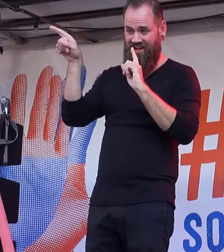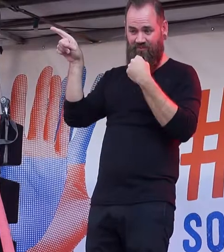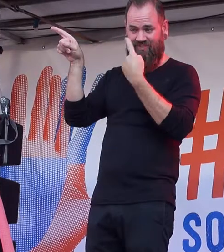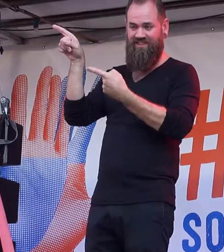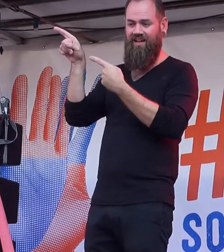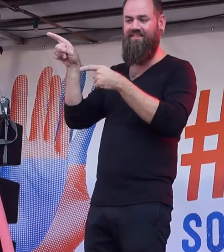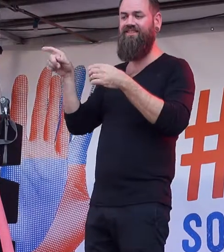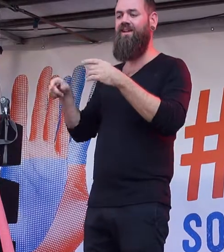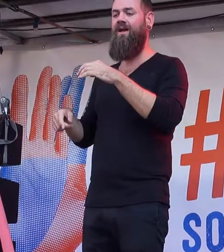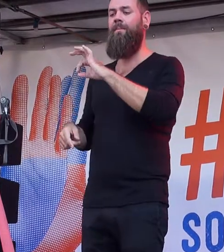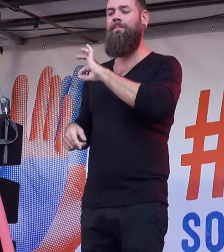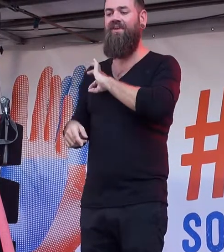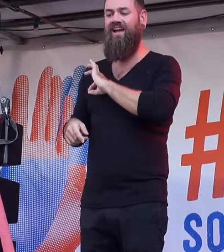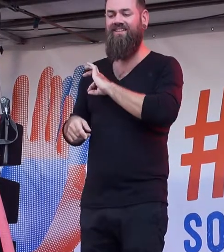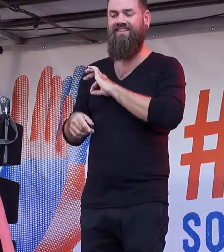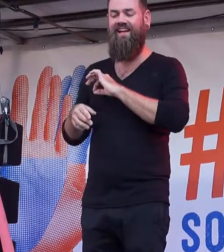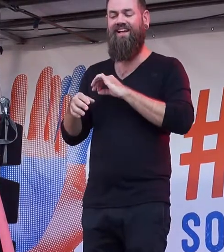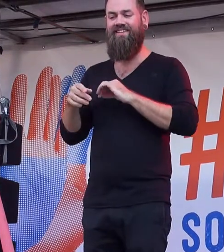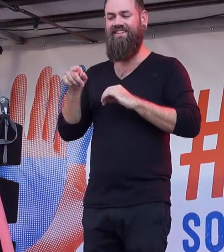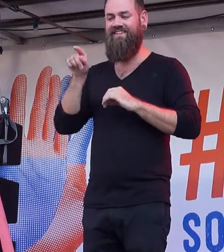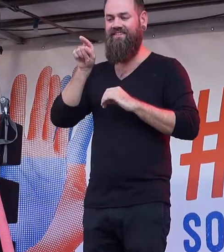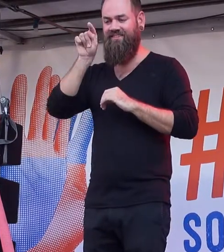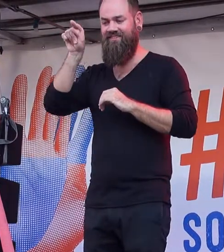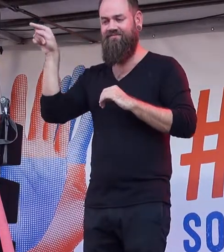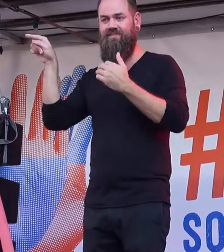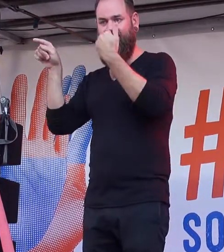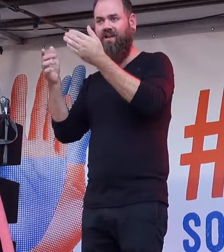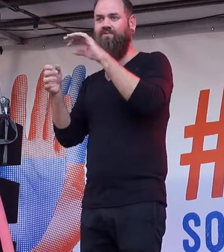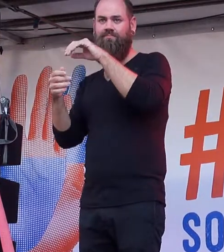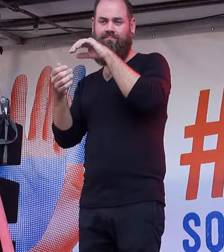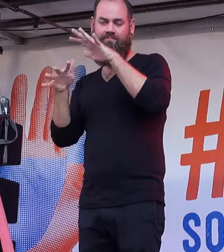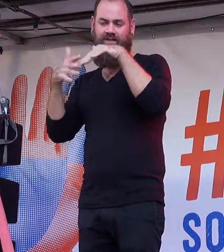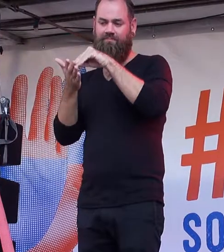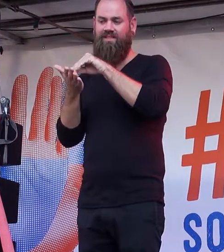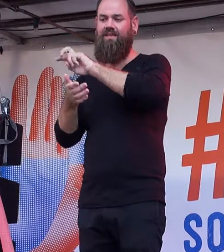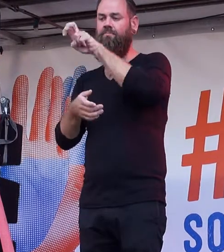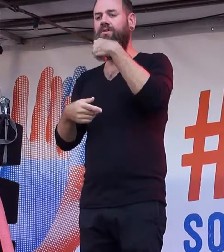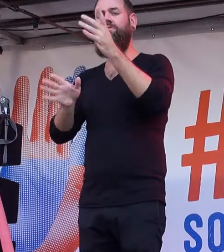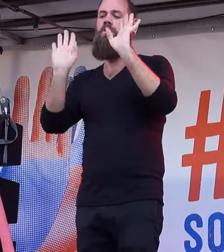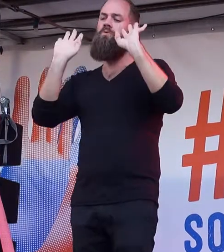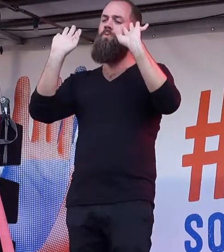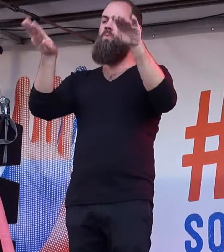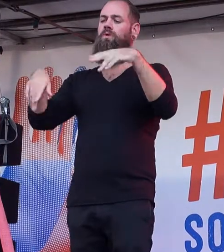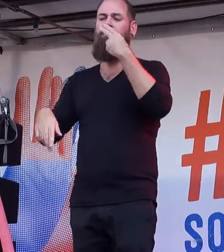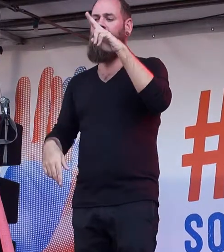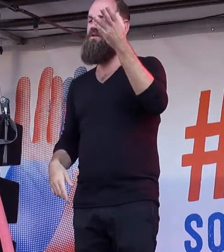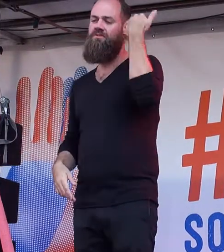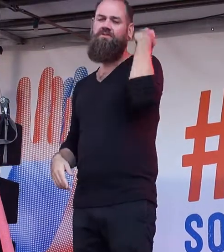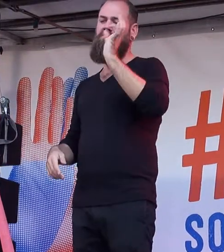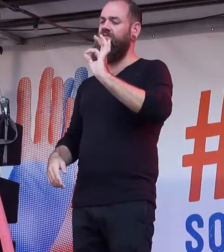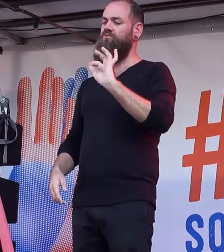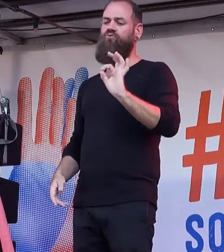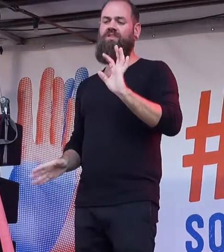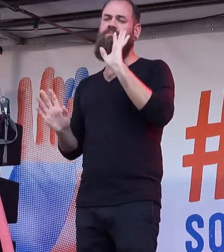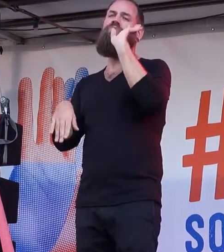die Nazi-Geschichte Deutschlands als den Vogelschiss der deutschen Geschichte bezeichnet. Und hier in Berlin erleben wir, dass